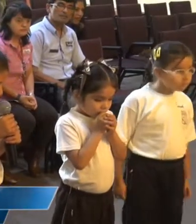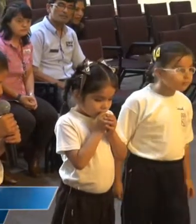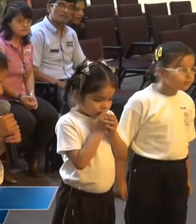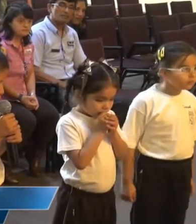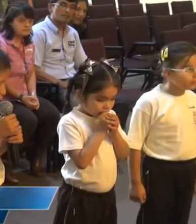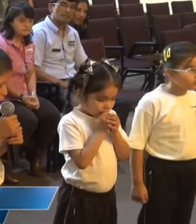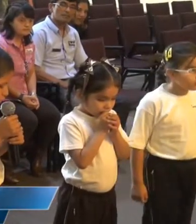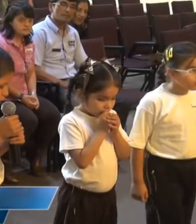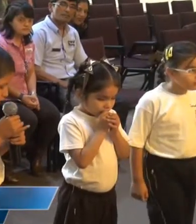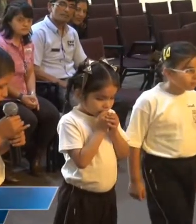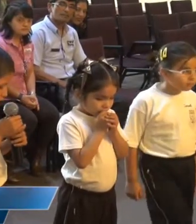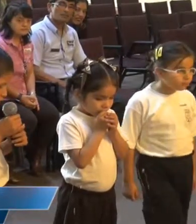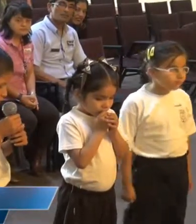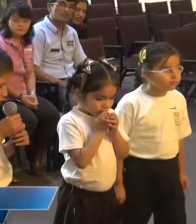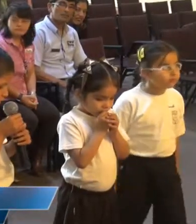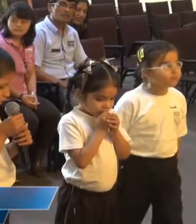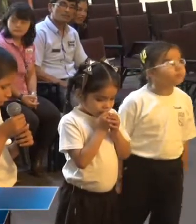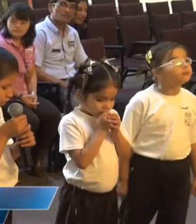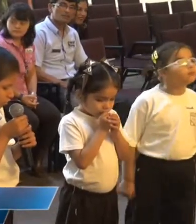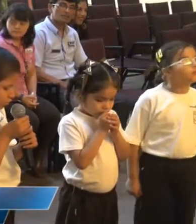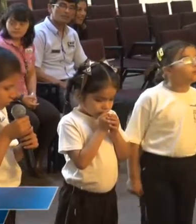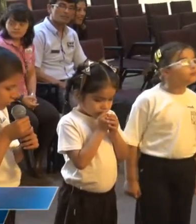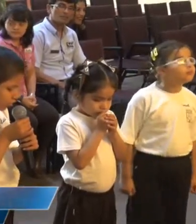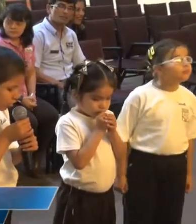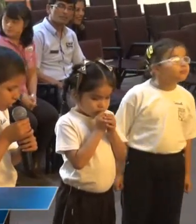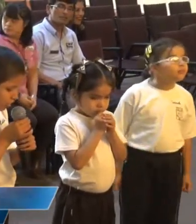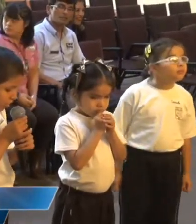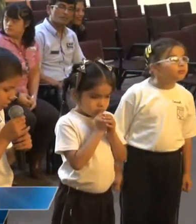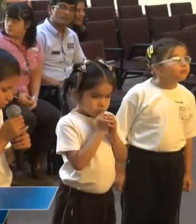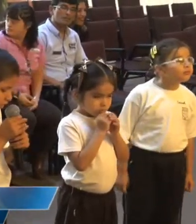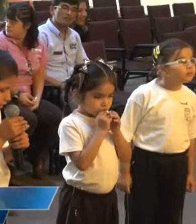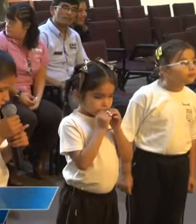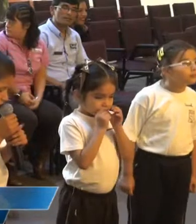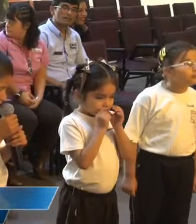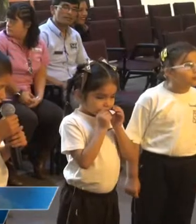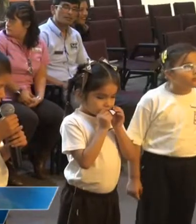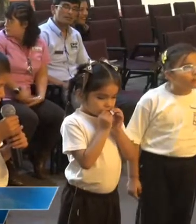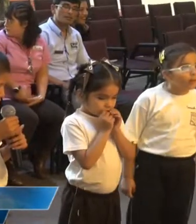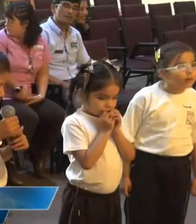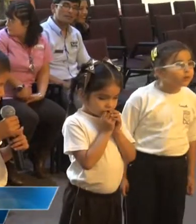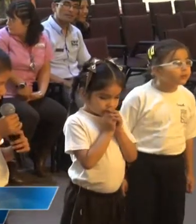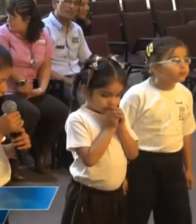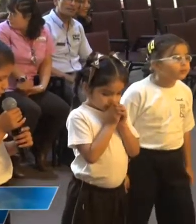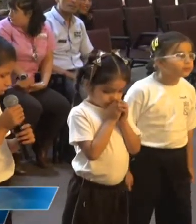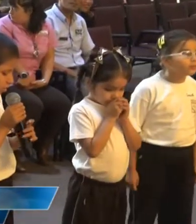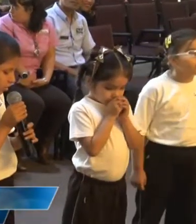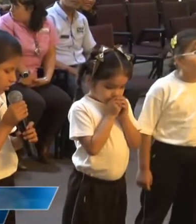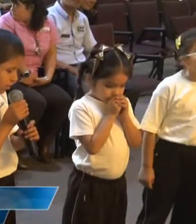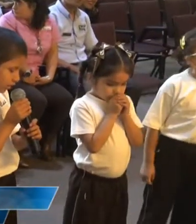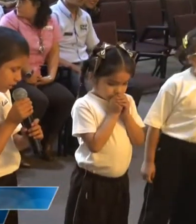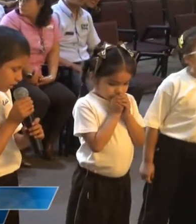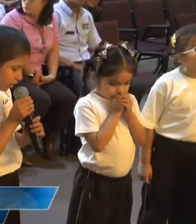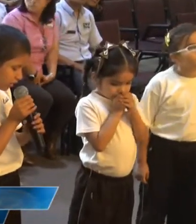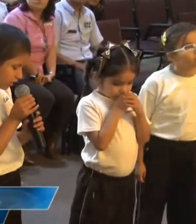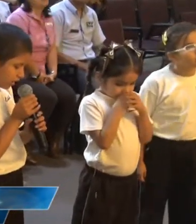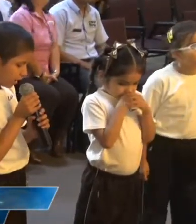unos carros que no respetan las luces rojas y por eso quiero que termine la